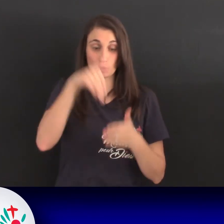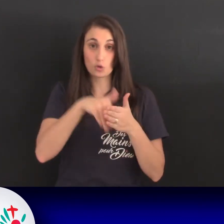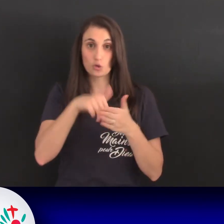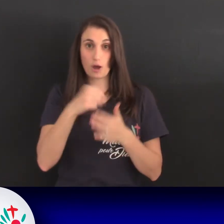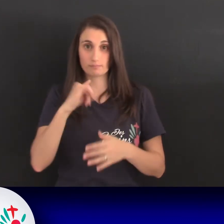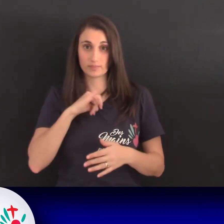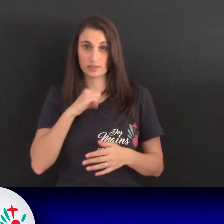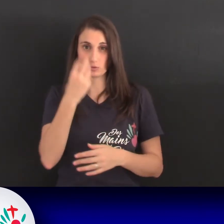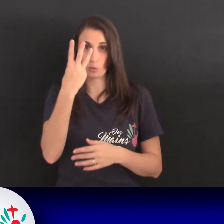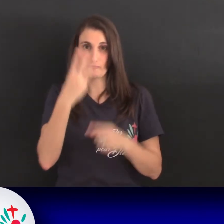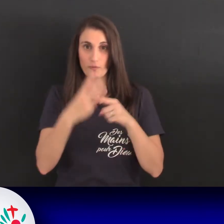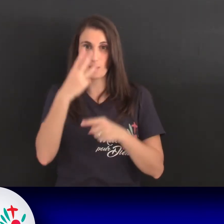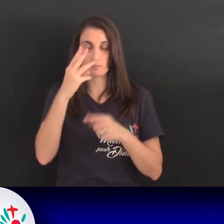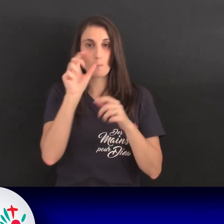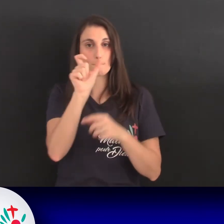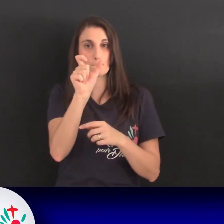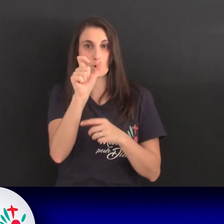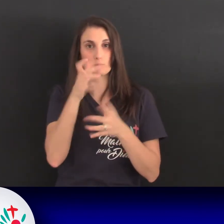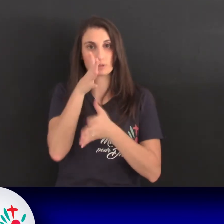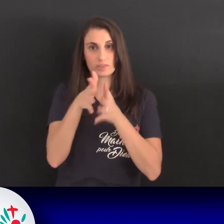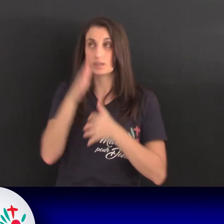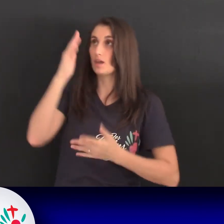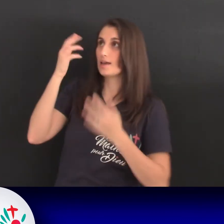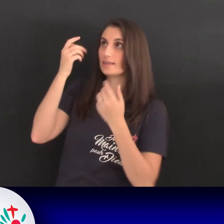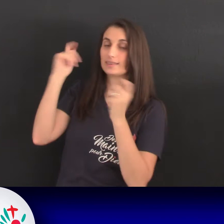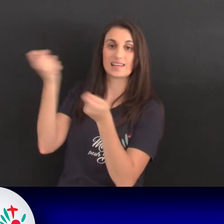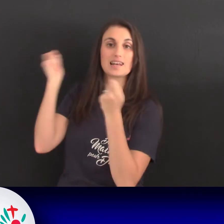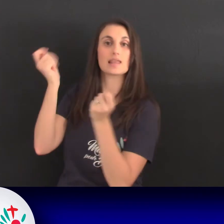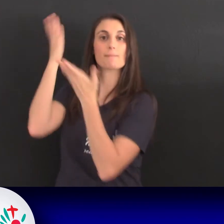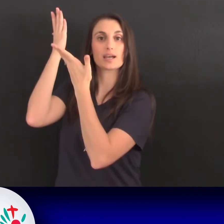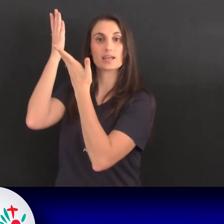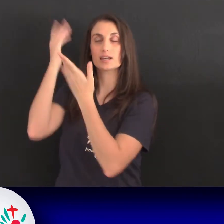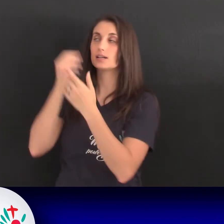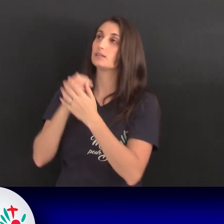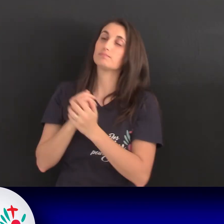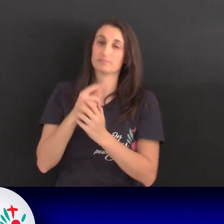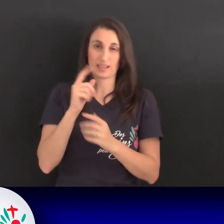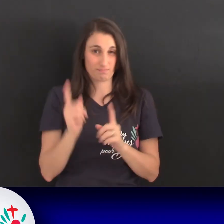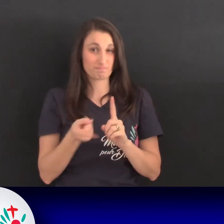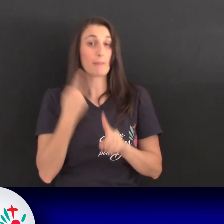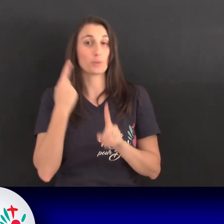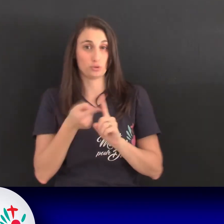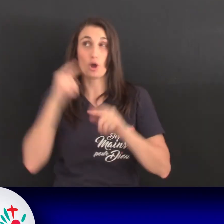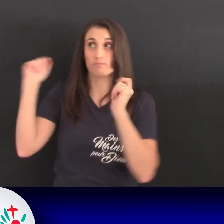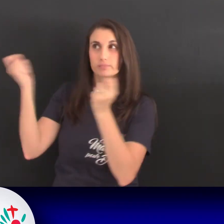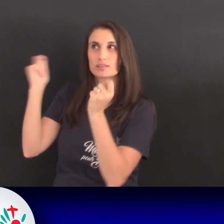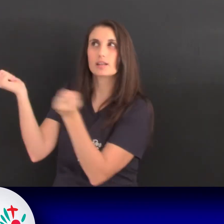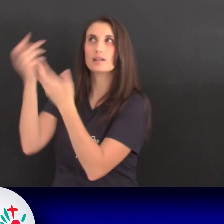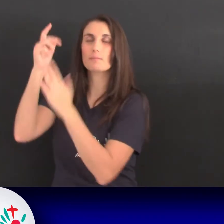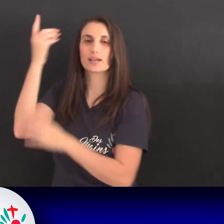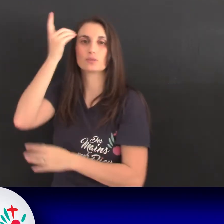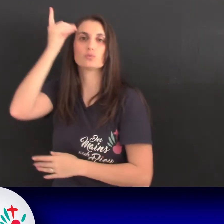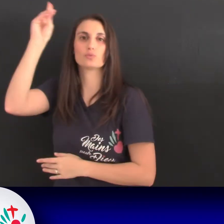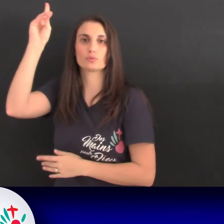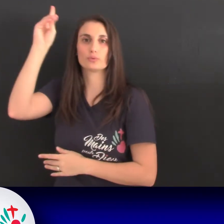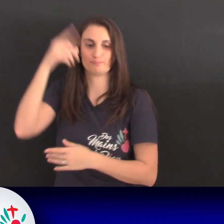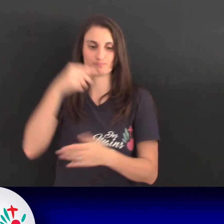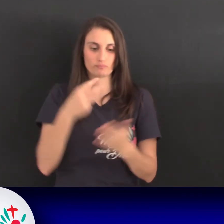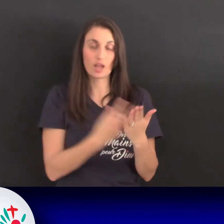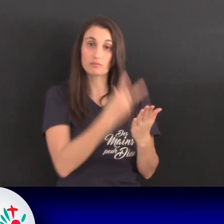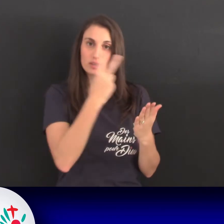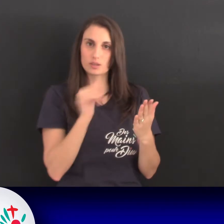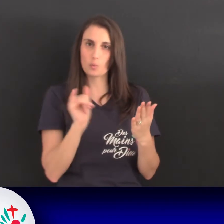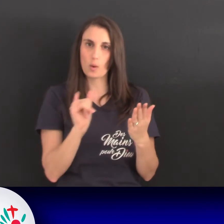le verbe célébrer. Combien c'est important de célébrer le Seigneur. Le psaume 138 dit ceci: « Je